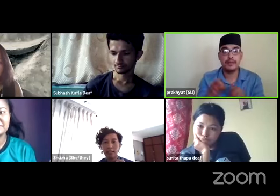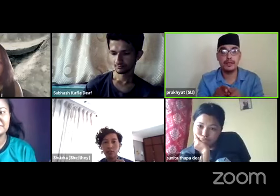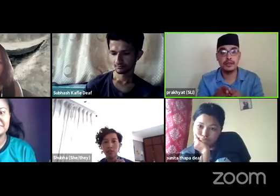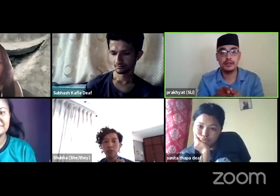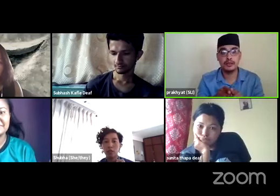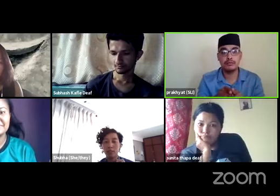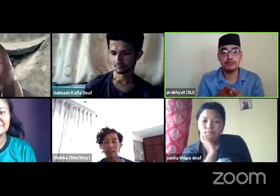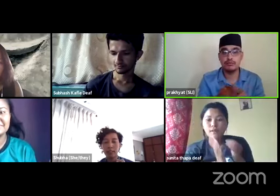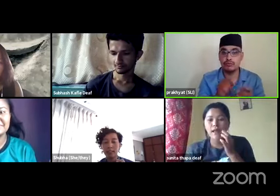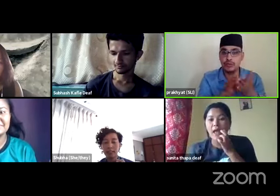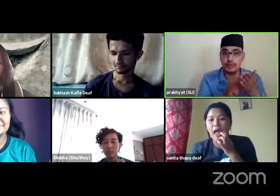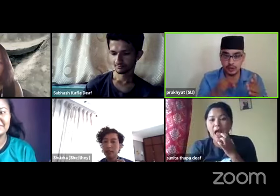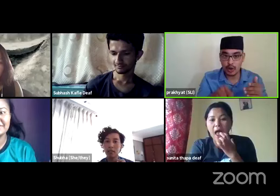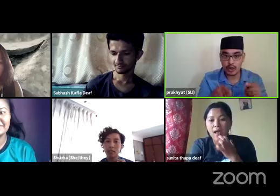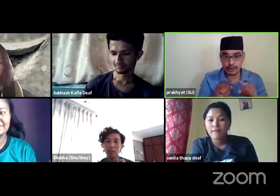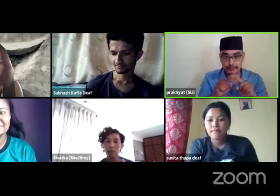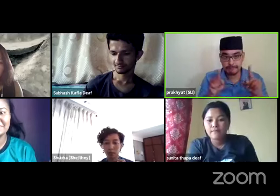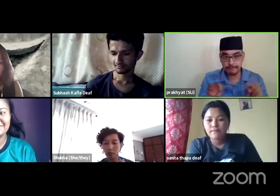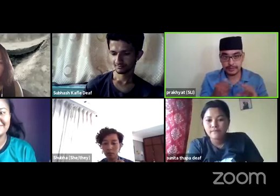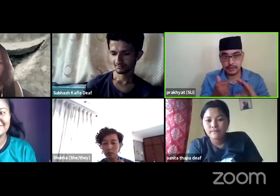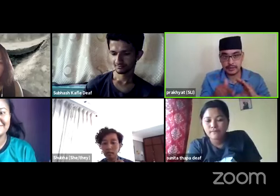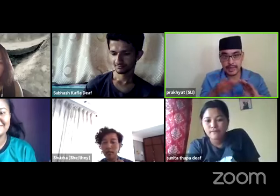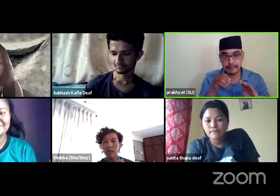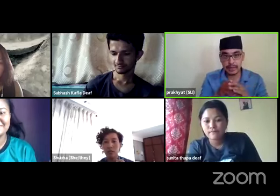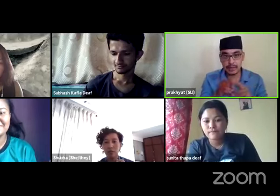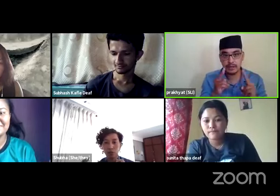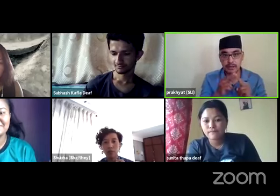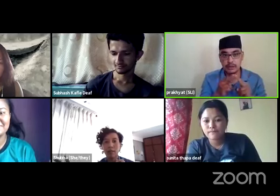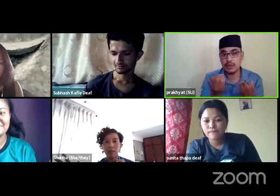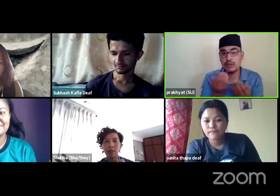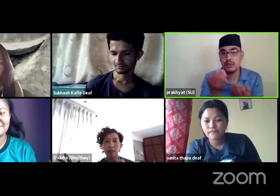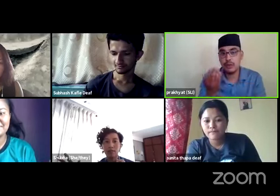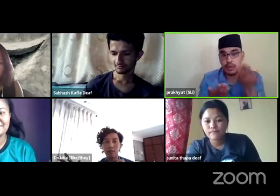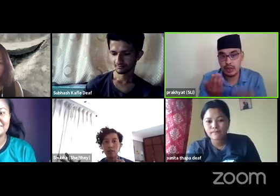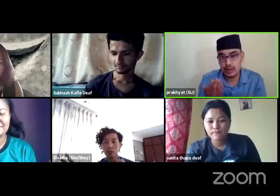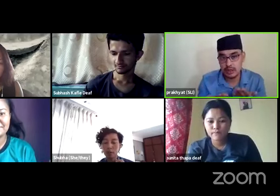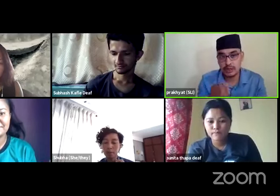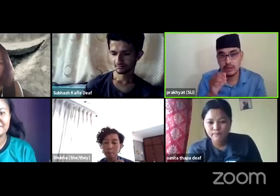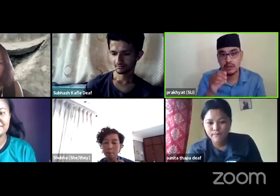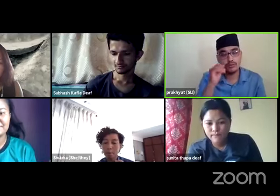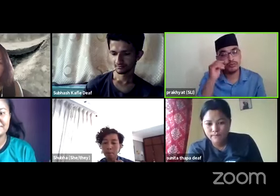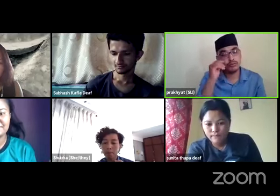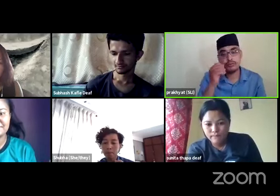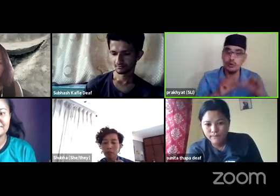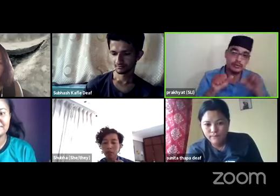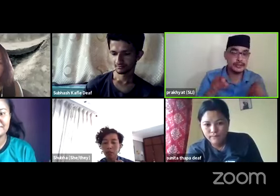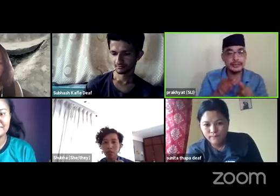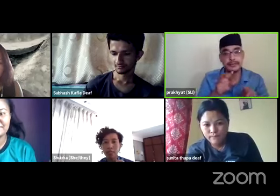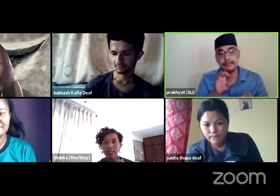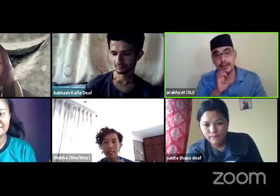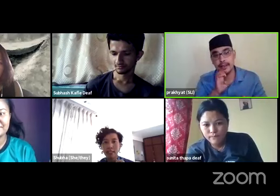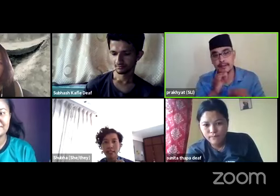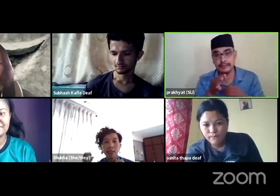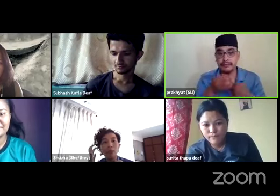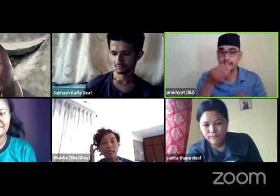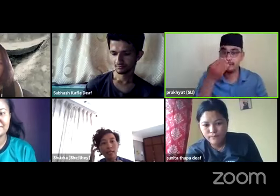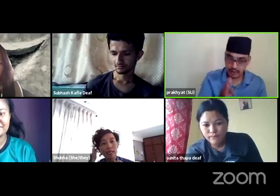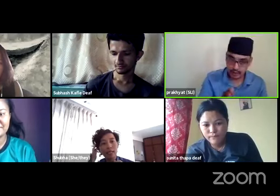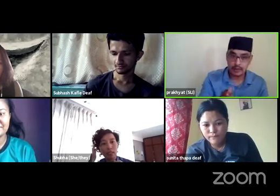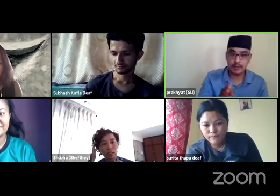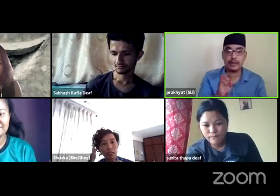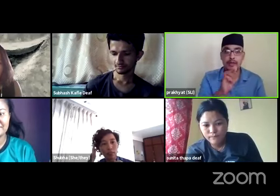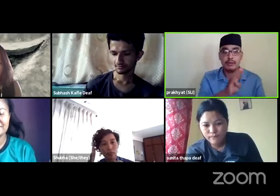आइडी लेखिदिन्छौँ तलपट्टि च्याटमा, हामीलाई सम्पर्क गर्नुहोला र यो जसको लागि पनि अभाइलेबल हुन्छ। तर त्यो साथसाथै